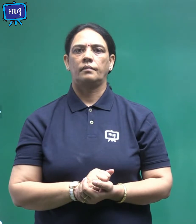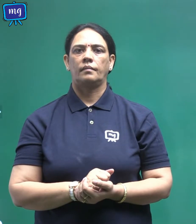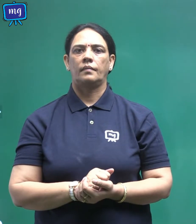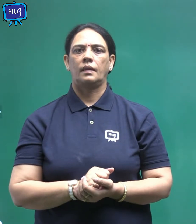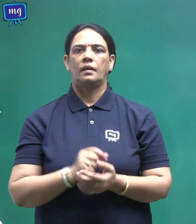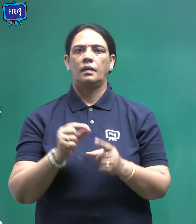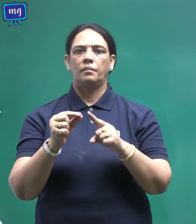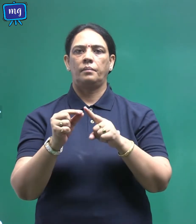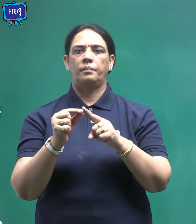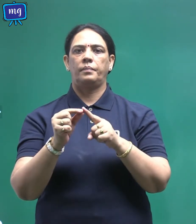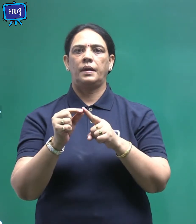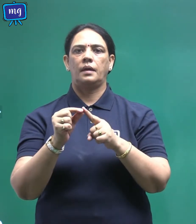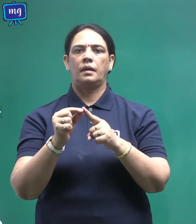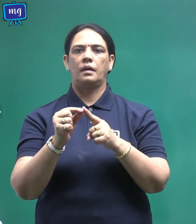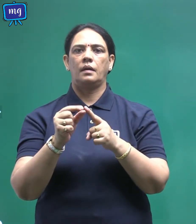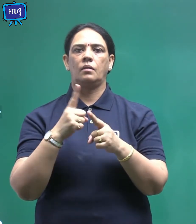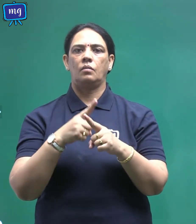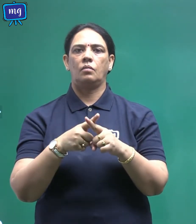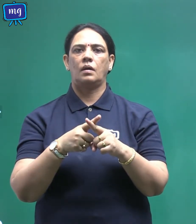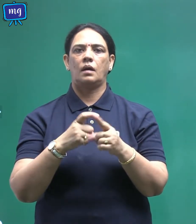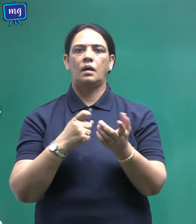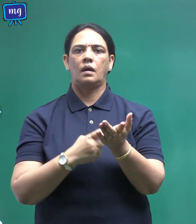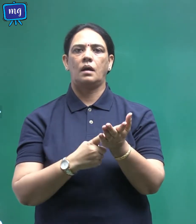P गुणा R